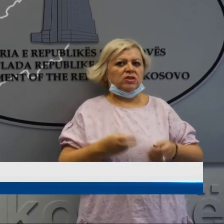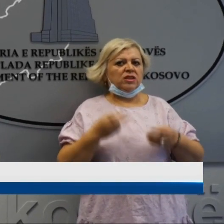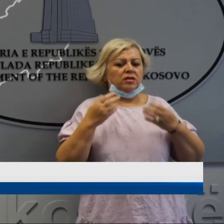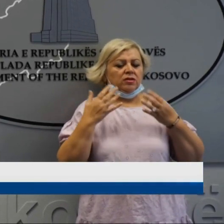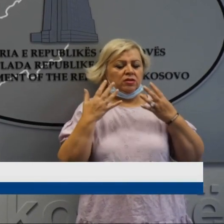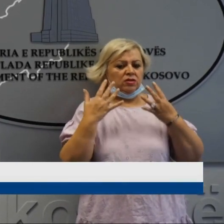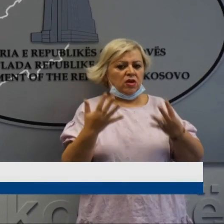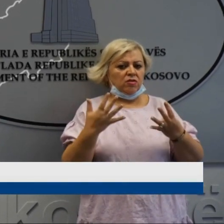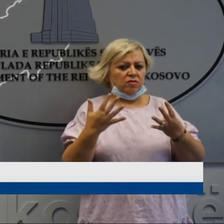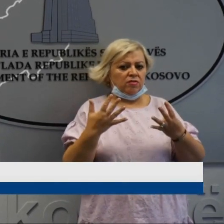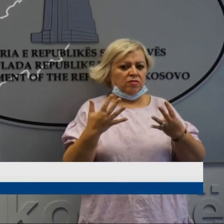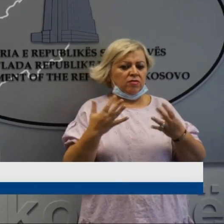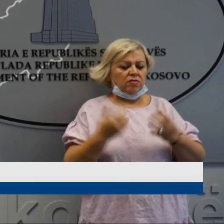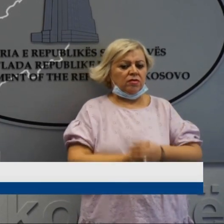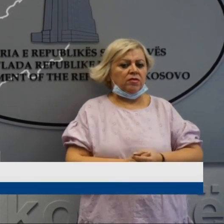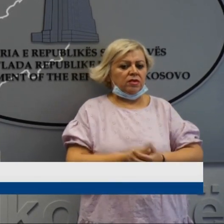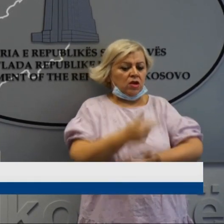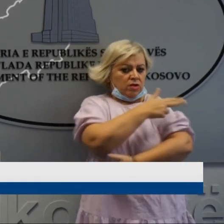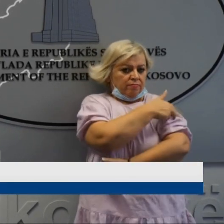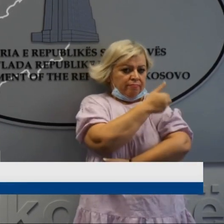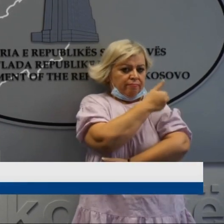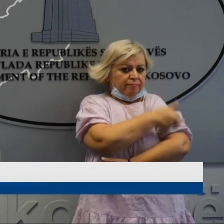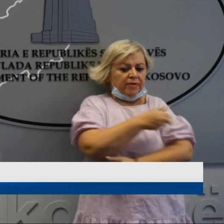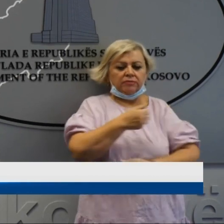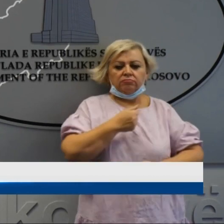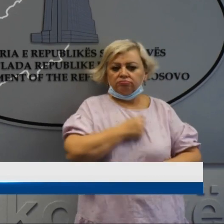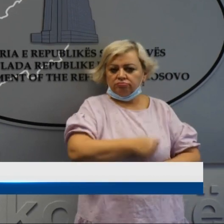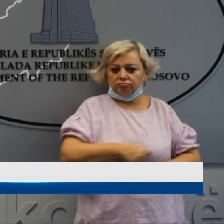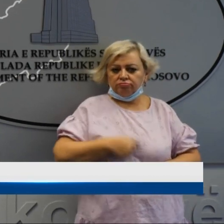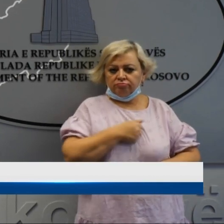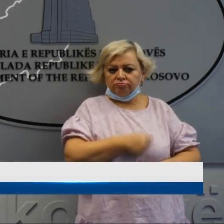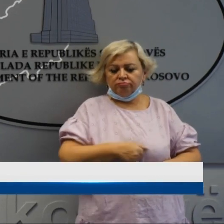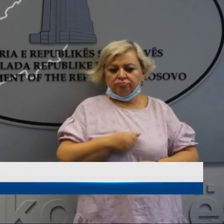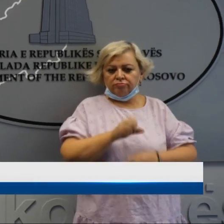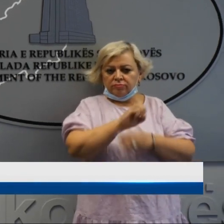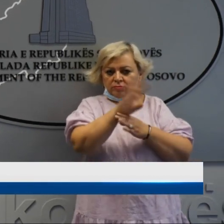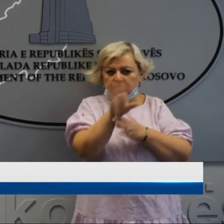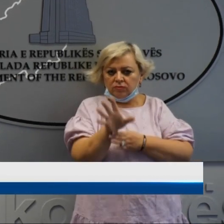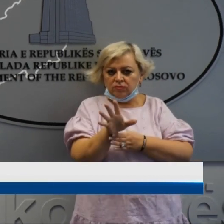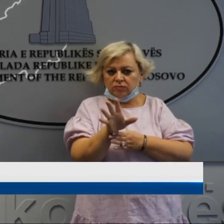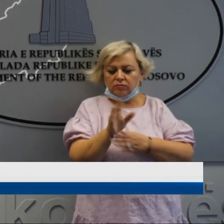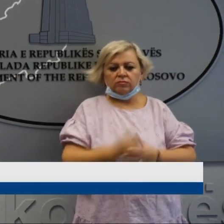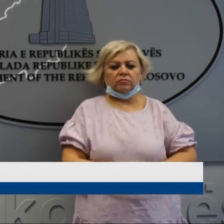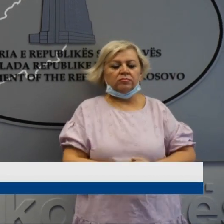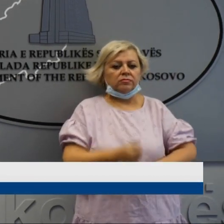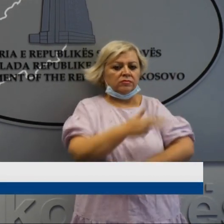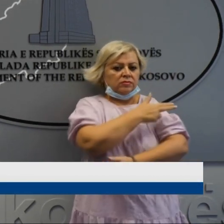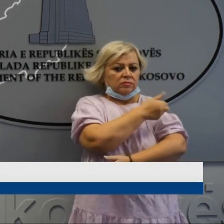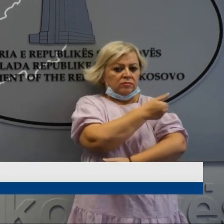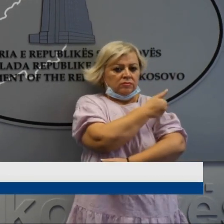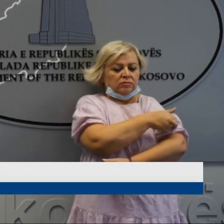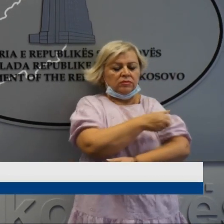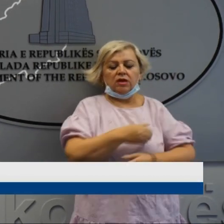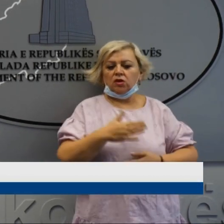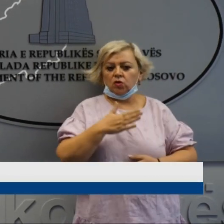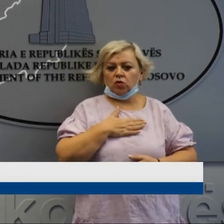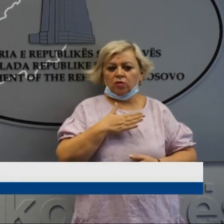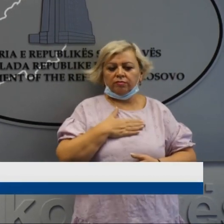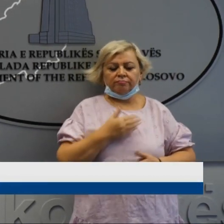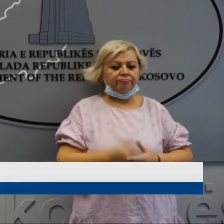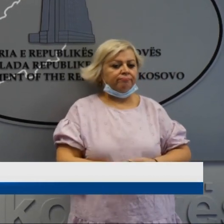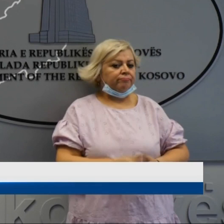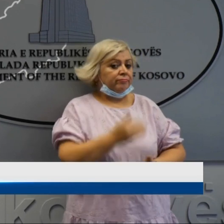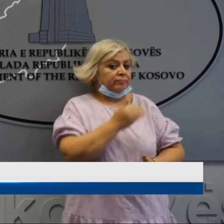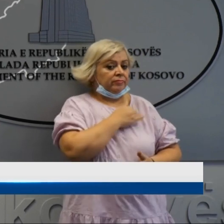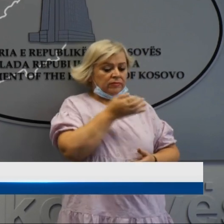1269 pacient tani në klinikat tona në të Covidit në për spitalet tona. Është